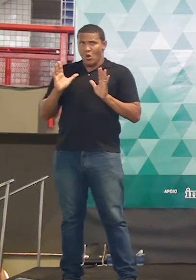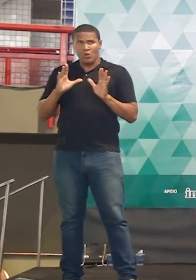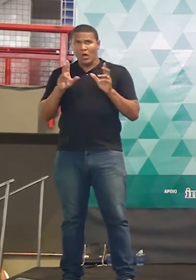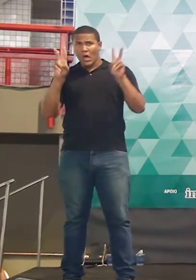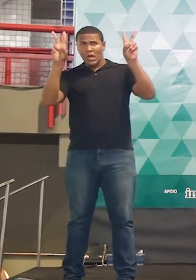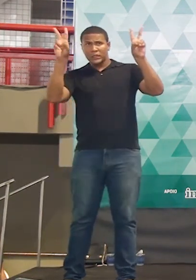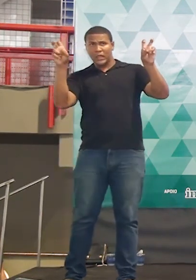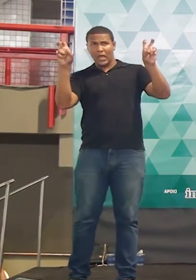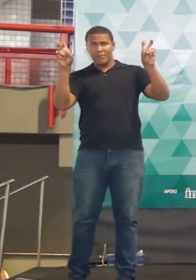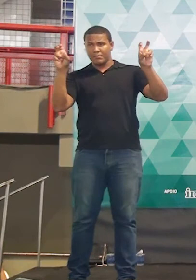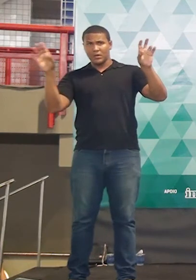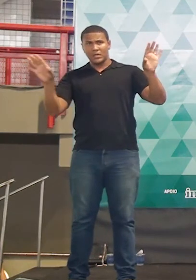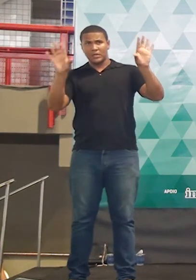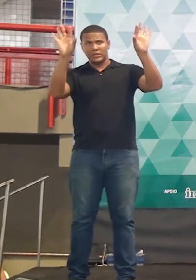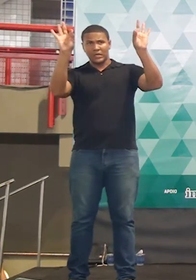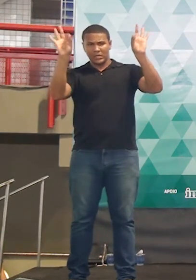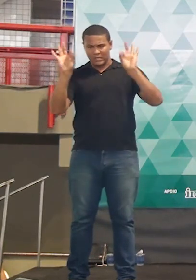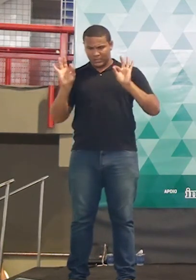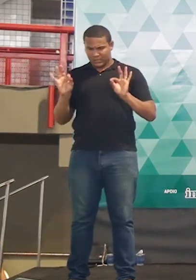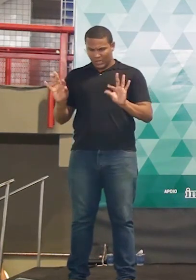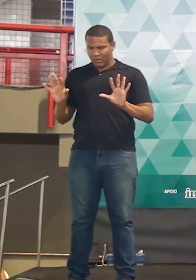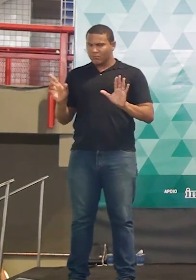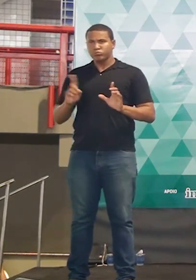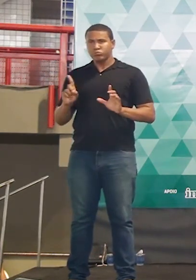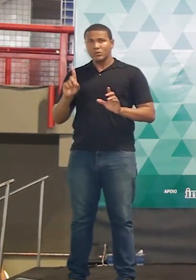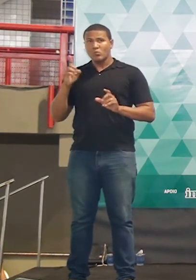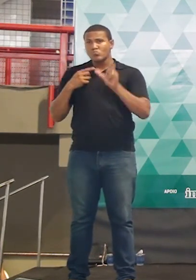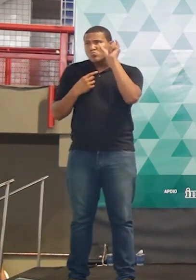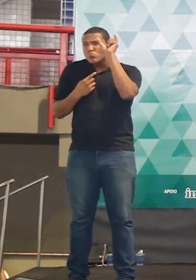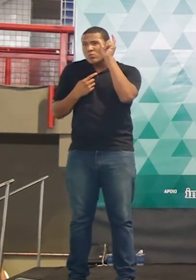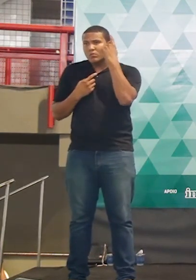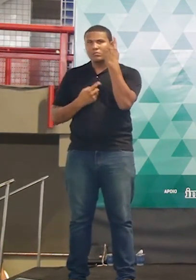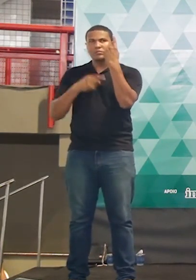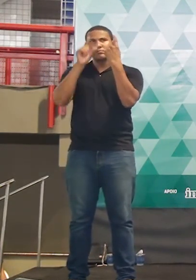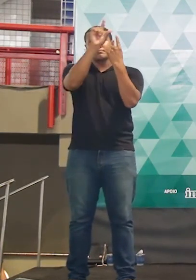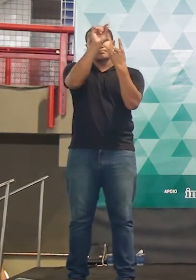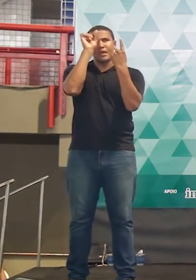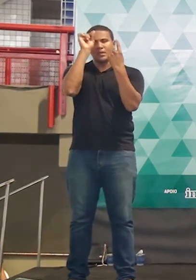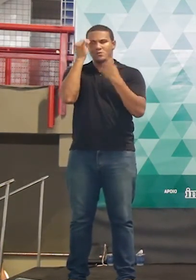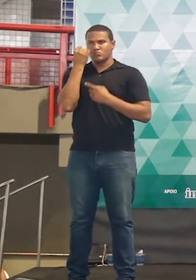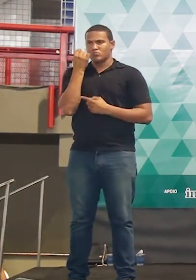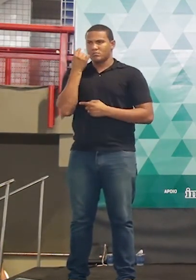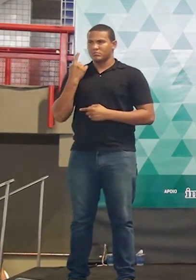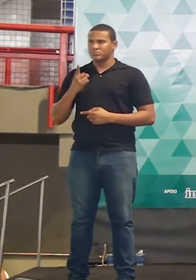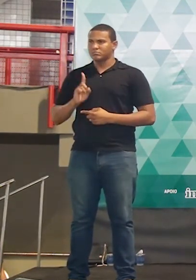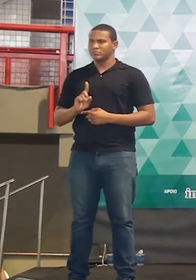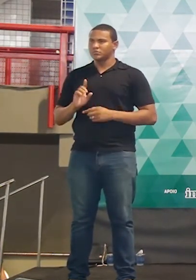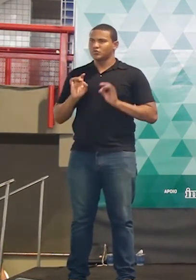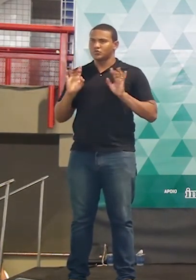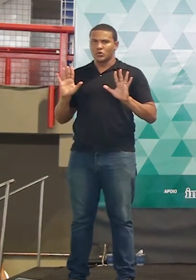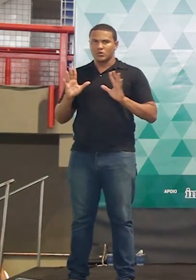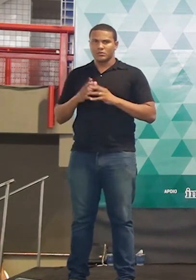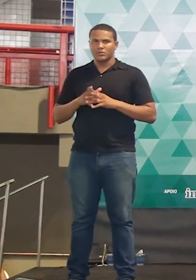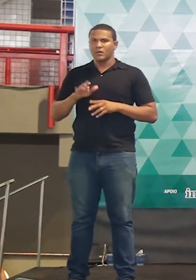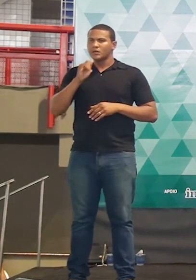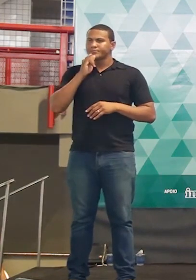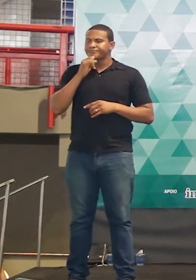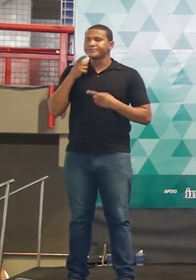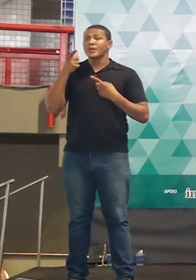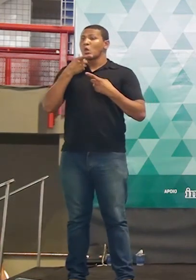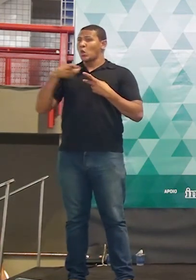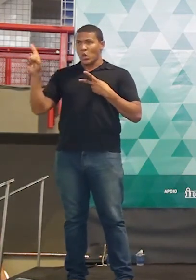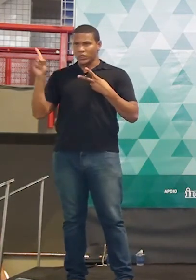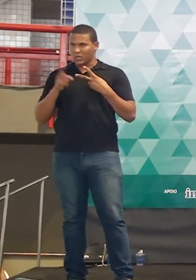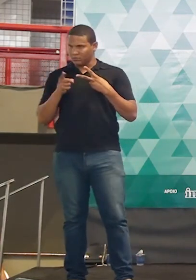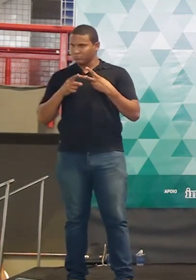eu me apropriei de uma palavra dele e fiz. Segunda maneira, para quem não está sabendo fazer o texto de